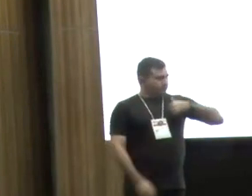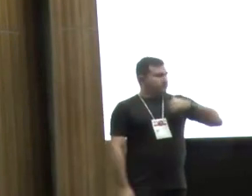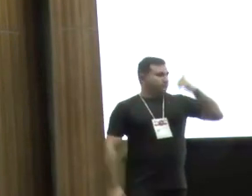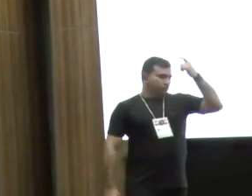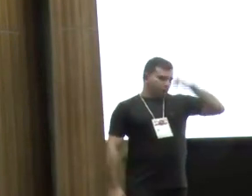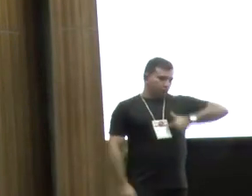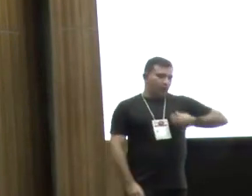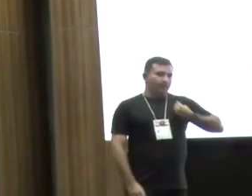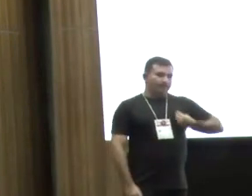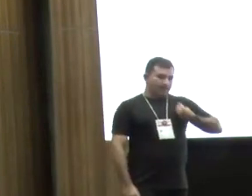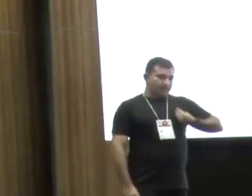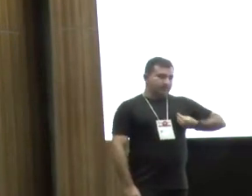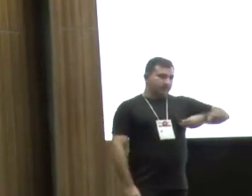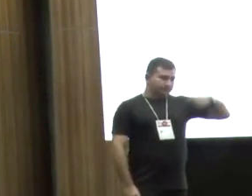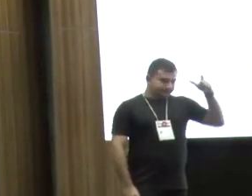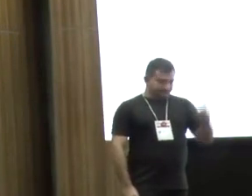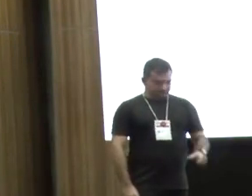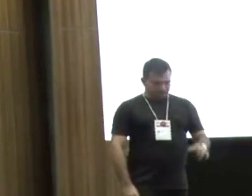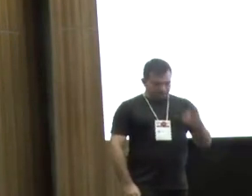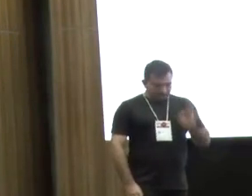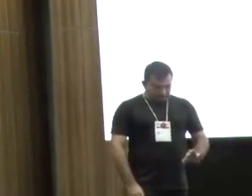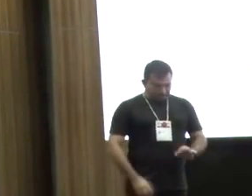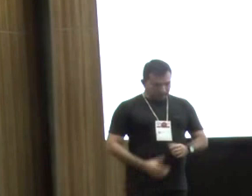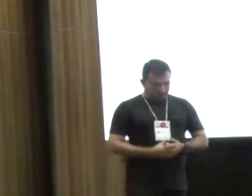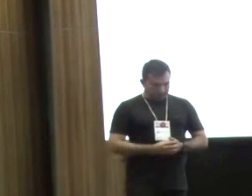é presente.